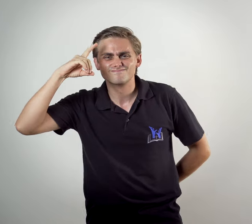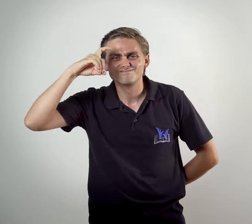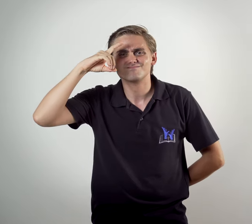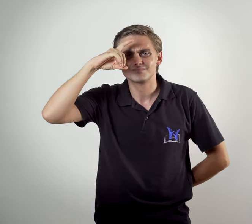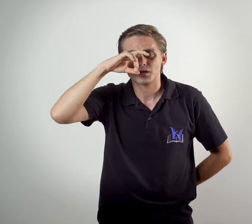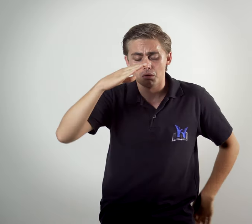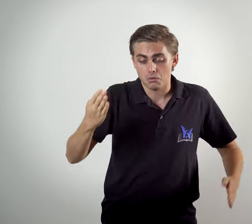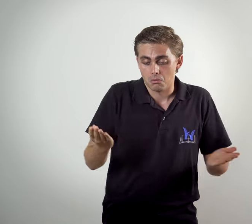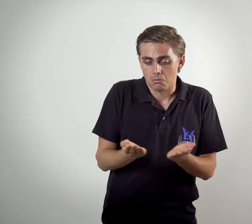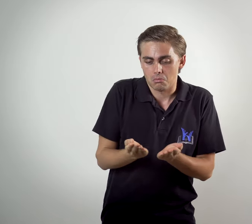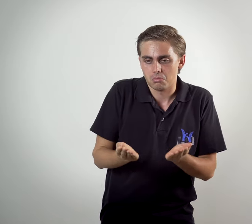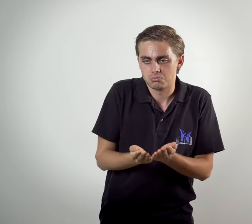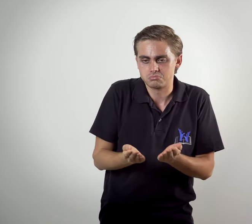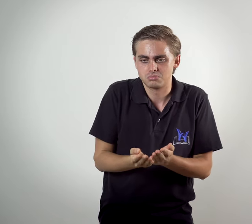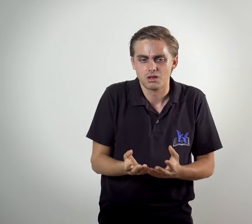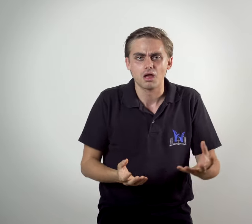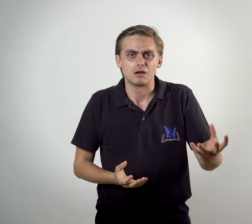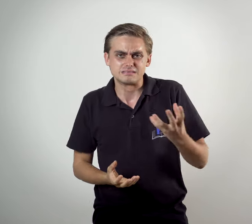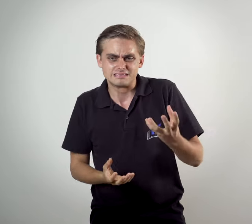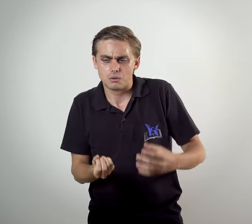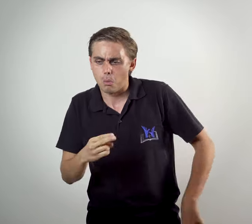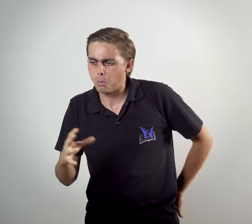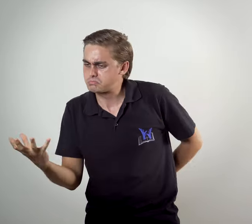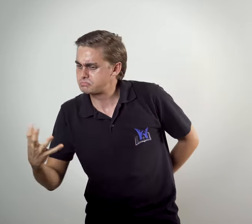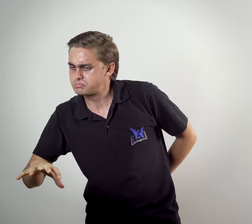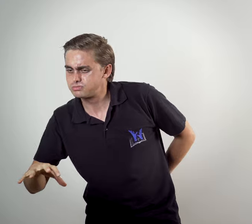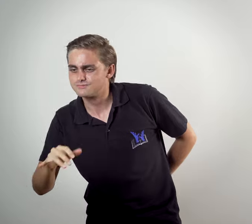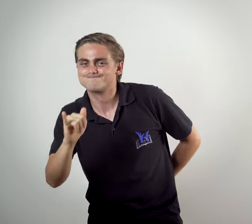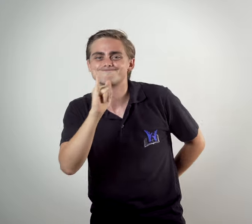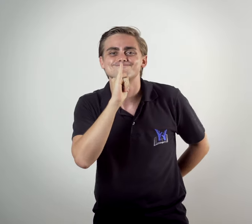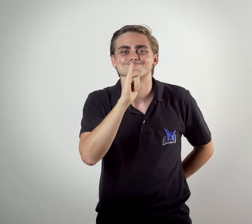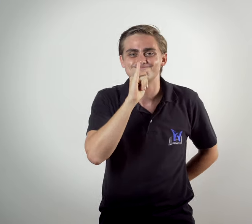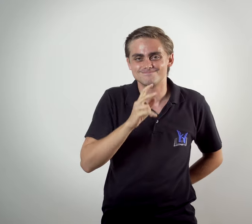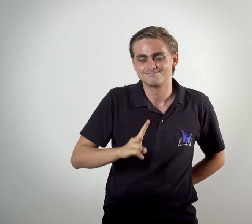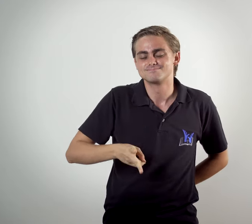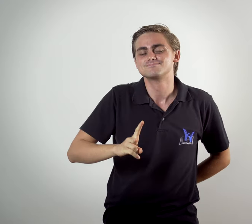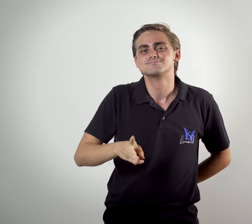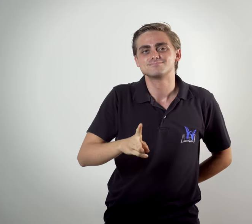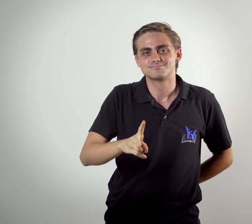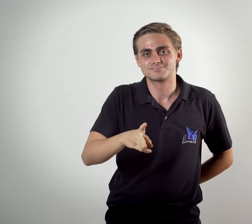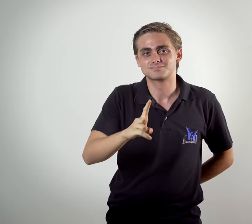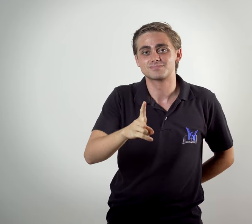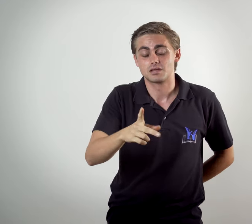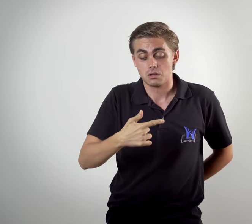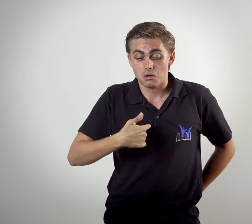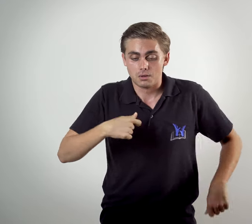Entender que o cristão é exemplo mesmo sem o querer, e por isso mesmo